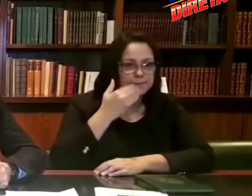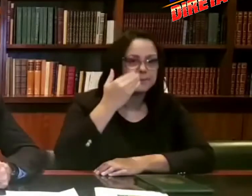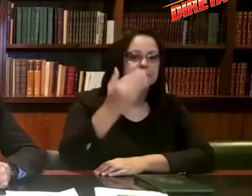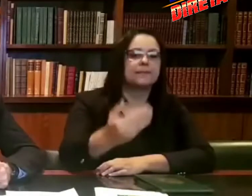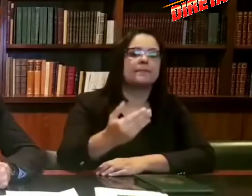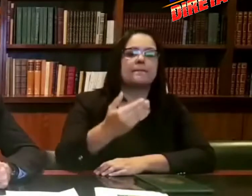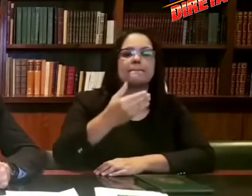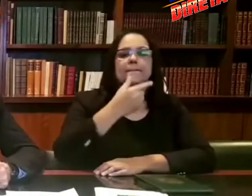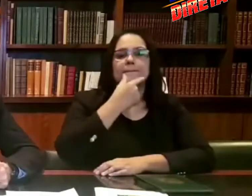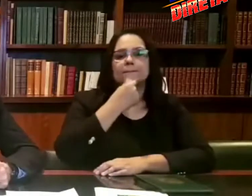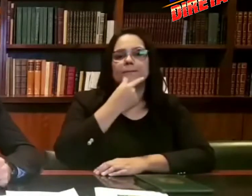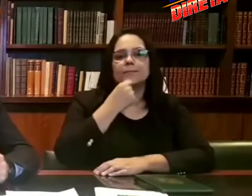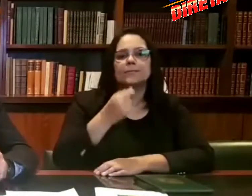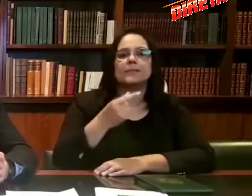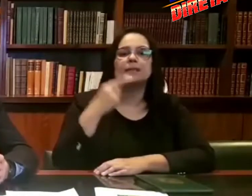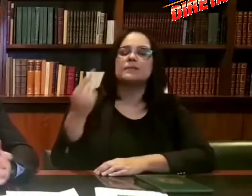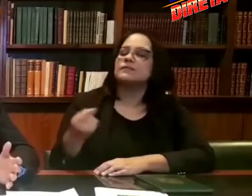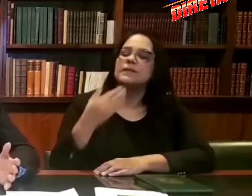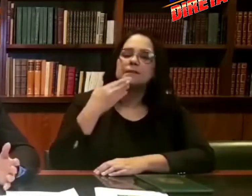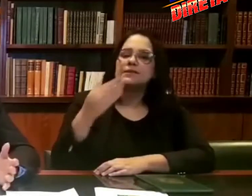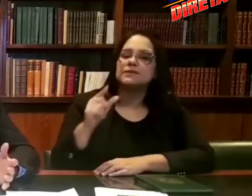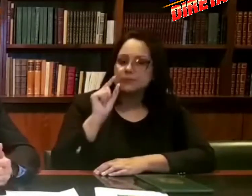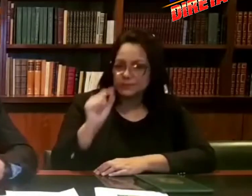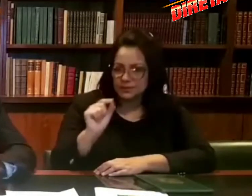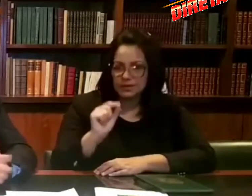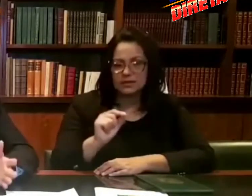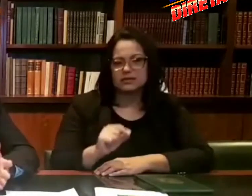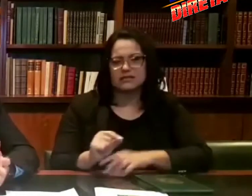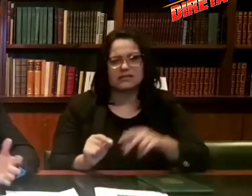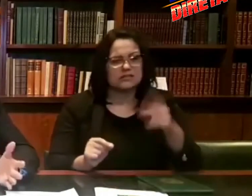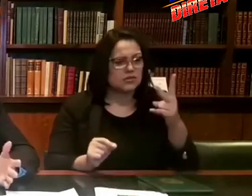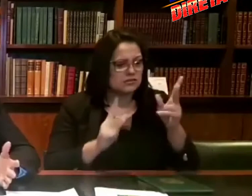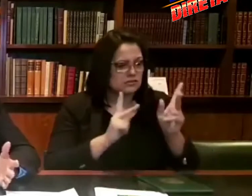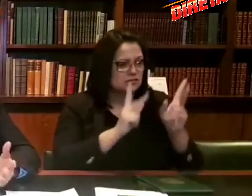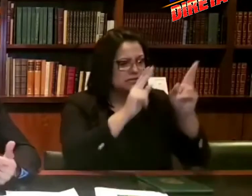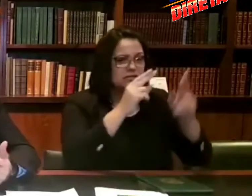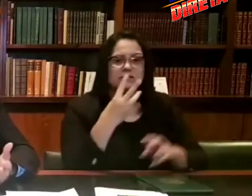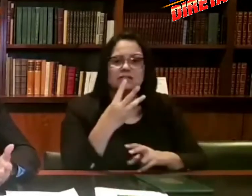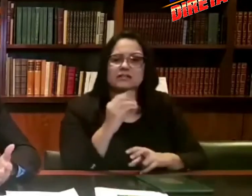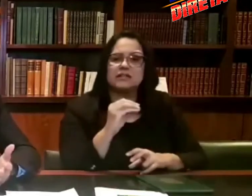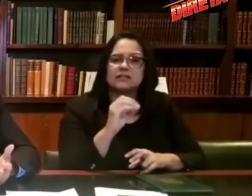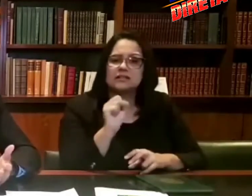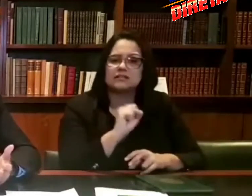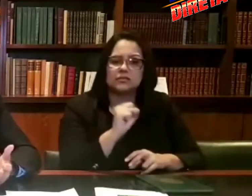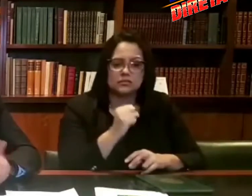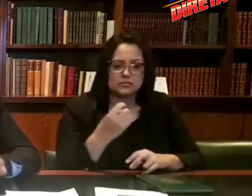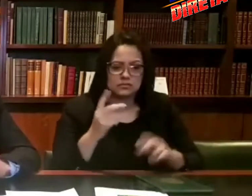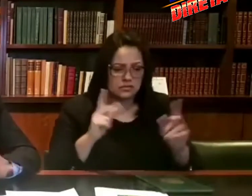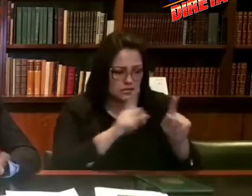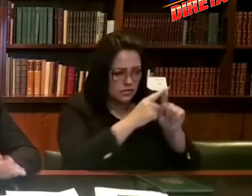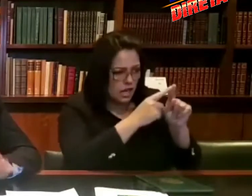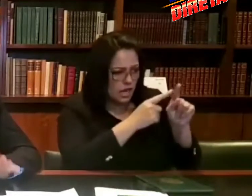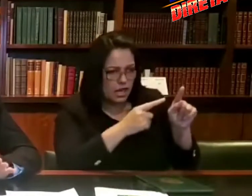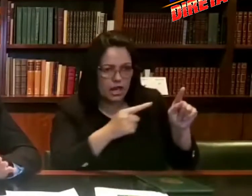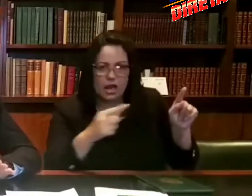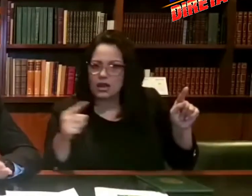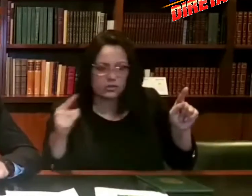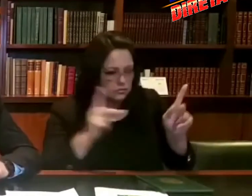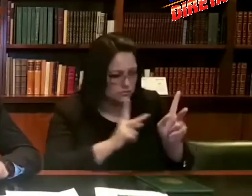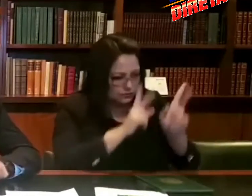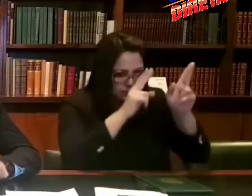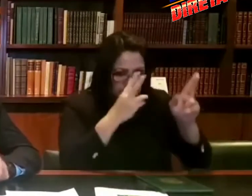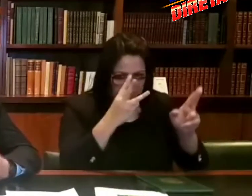senhor ministro relator do Supremo Tribunal Federal dizendo o seguinte, né? São dois trechos de 30 segundos que interessam para o processo. Então ninguém tem dúvida